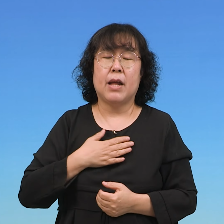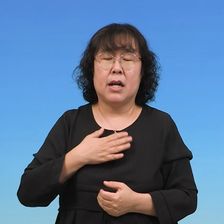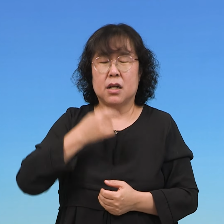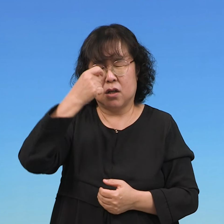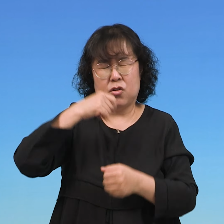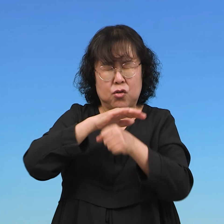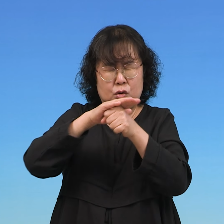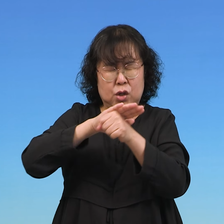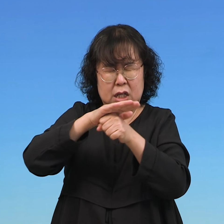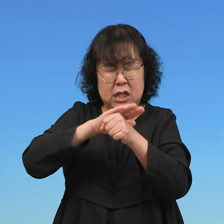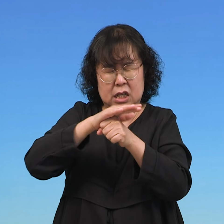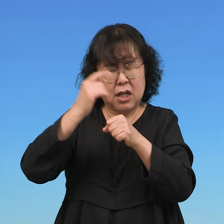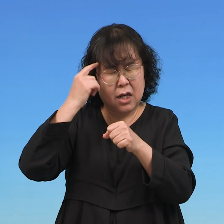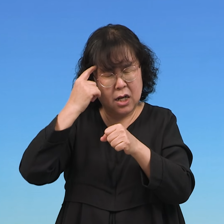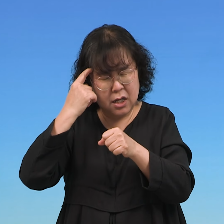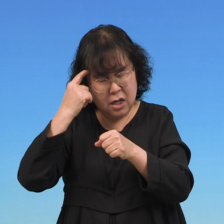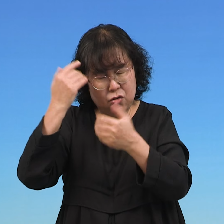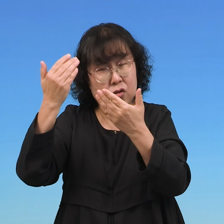긍휼히 보시는 거예요.